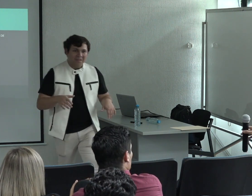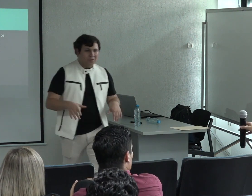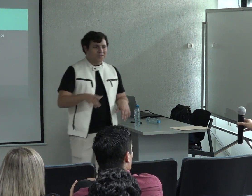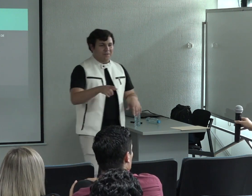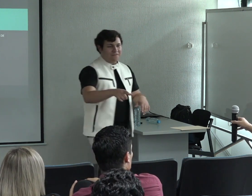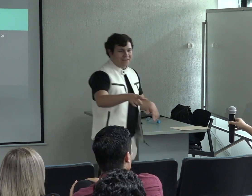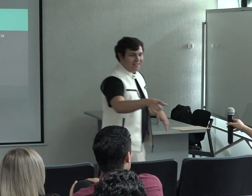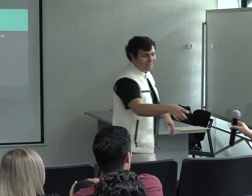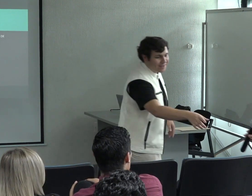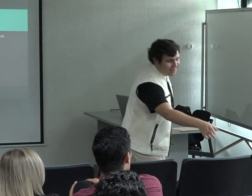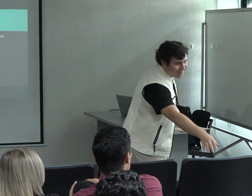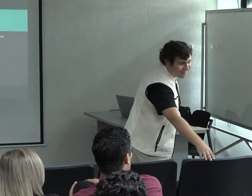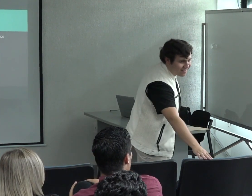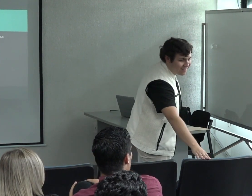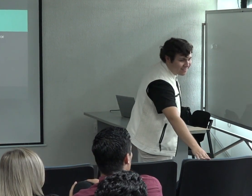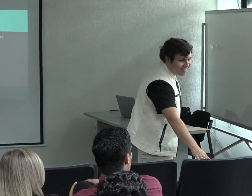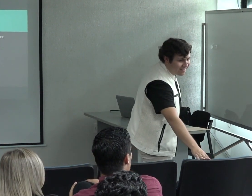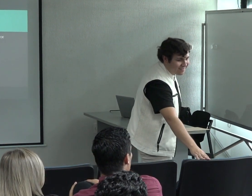¿Cómo se llama? ¿Fernanda Ibarra? Fernanda Ibarra.